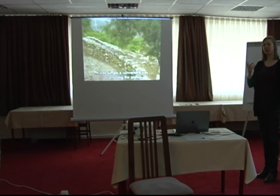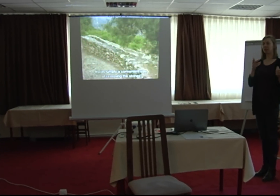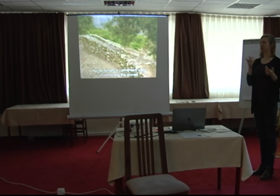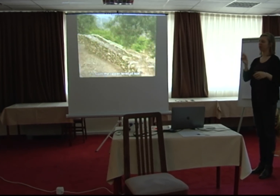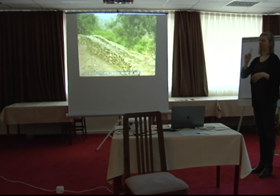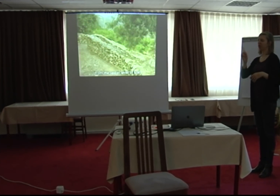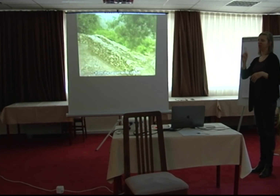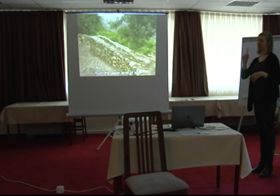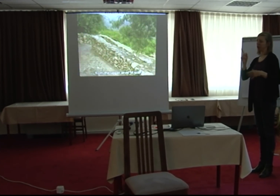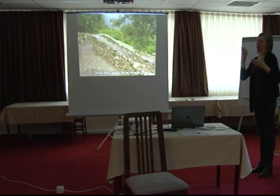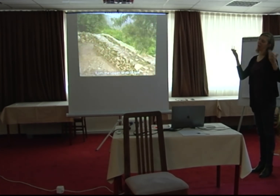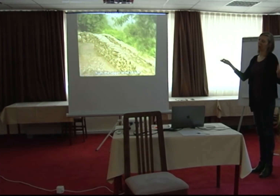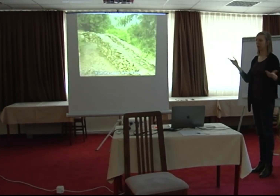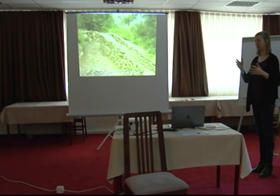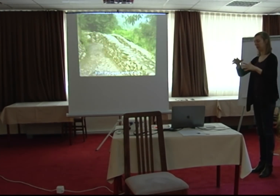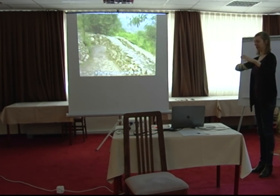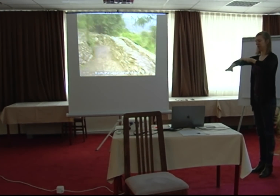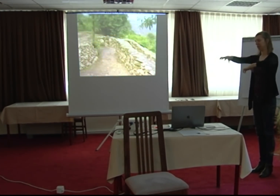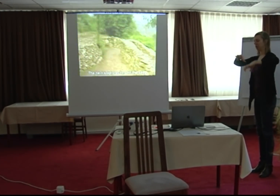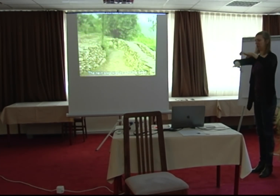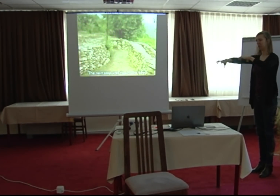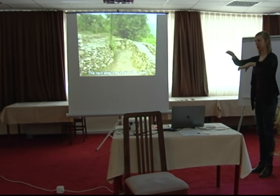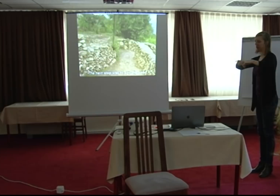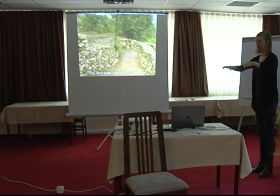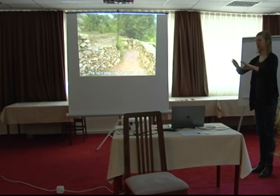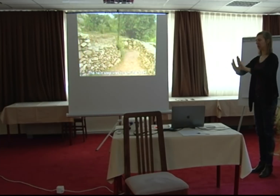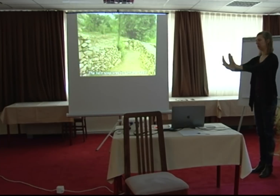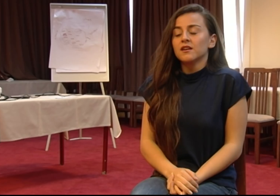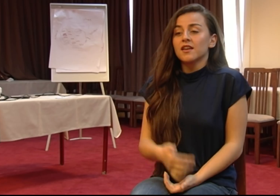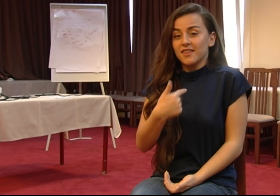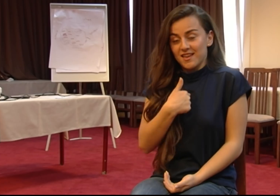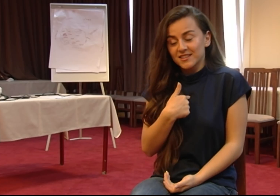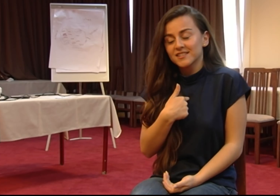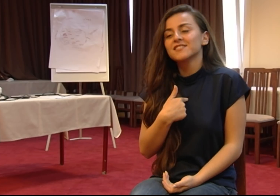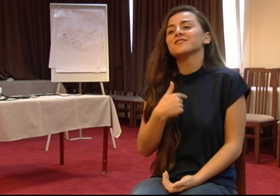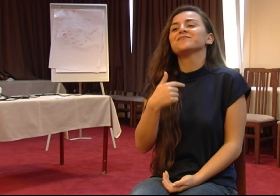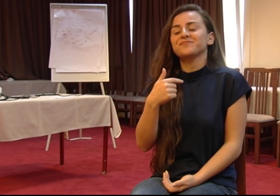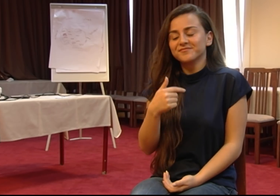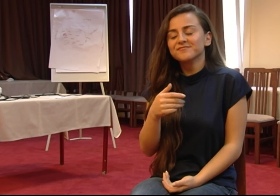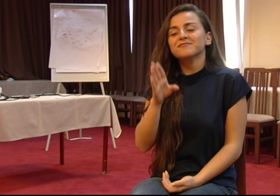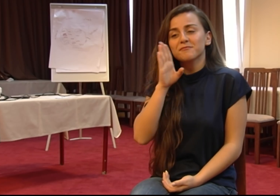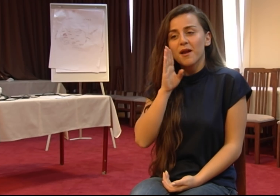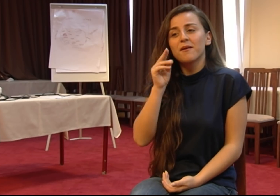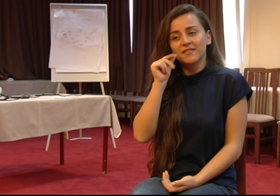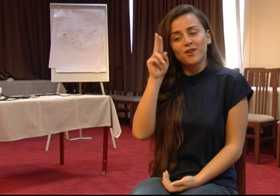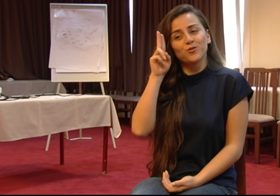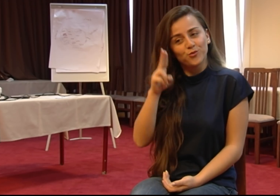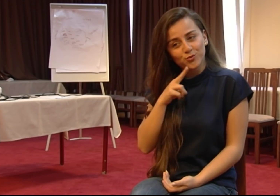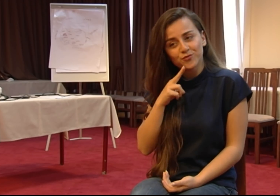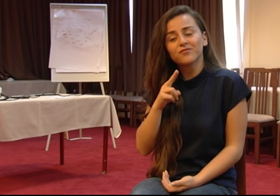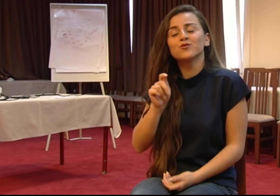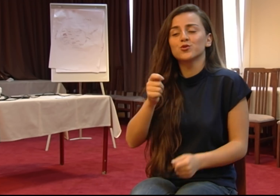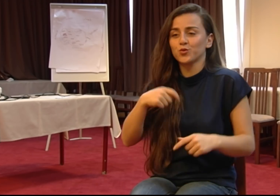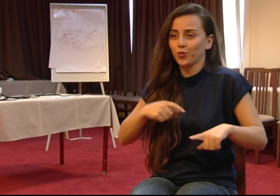of removing the stones from the upper level of soil. The next step was to... Мајка ми и татко ми се глуви. Живееме во